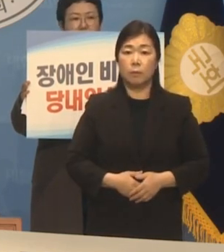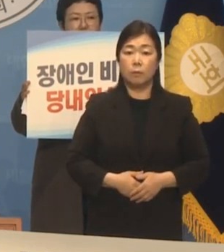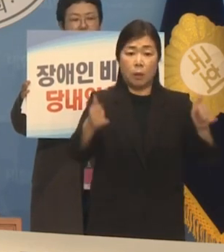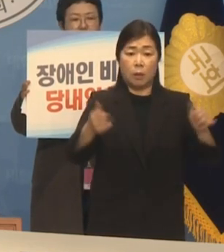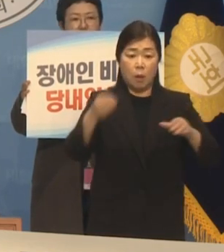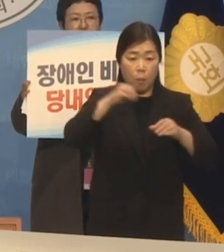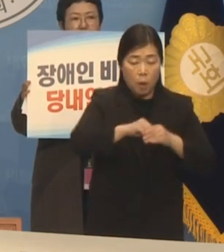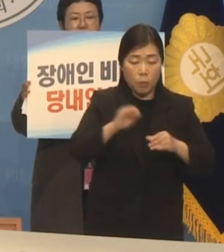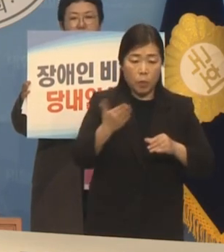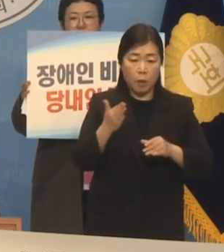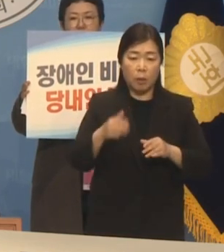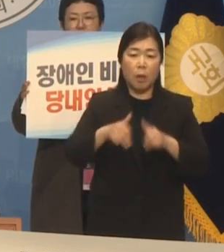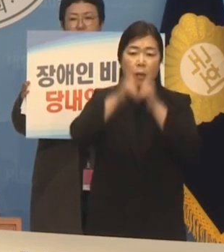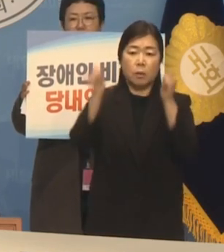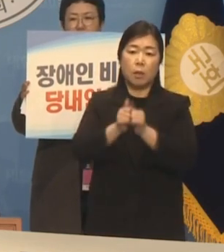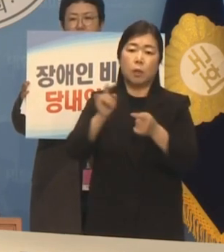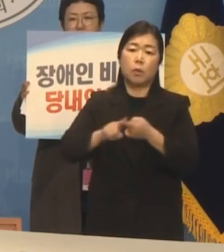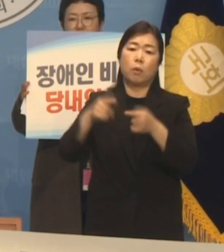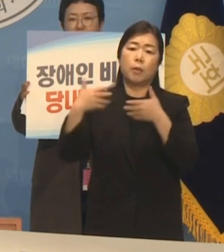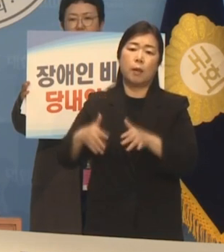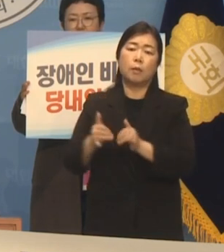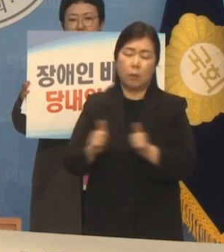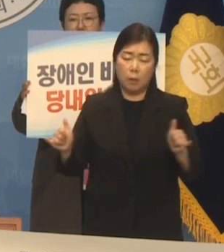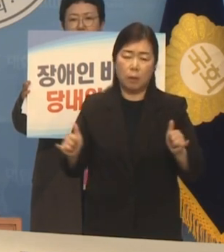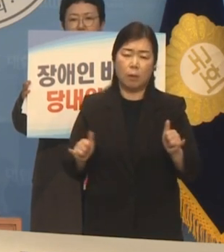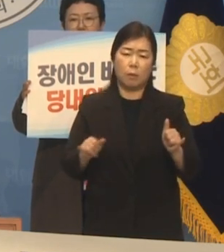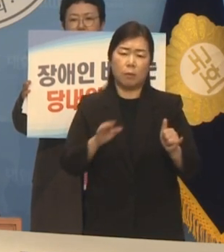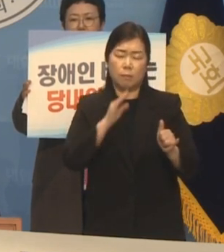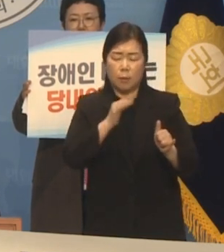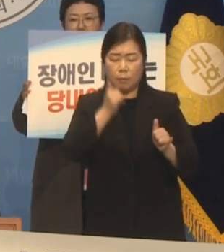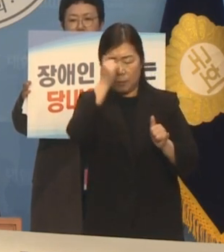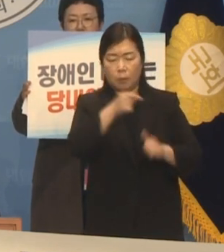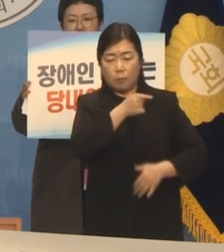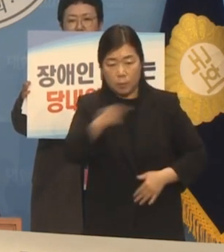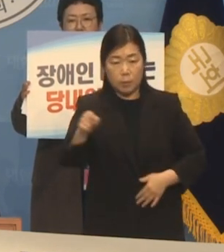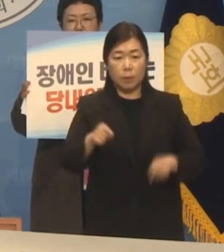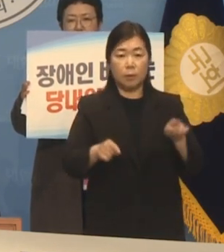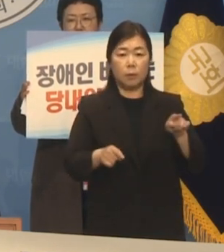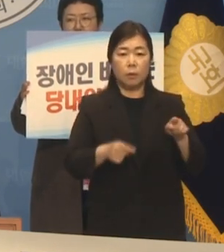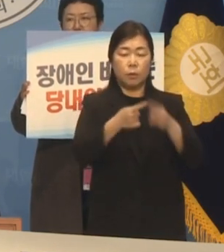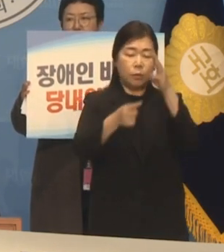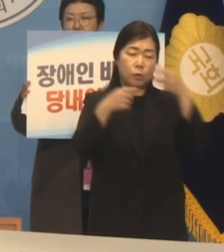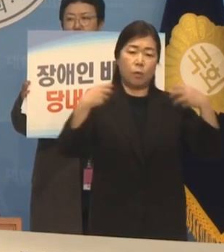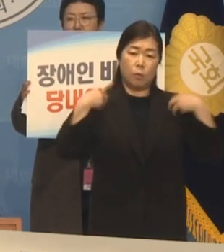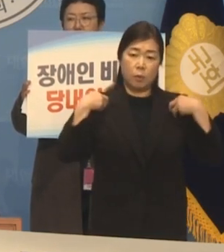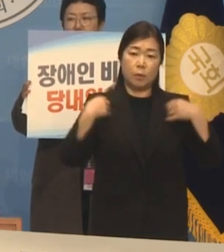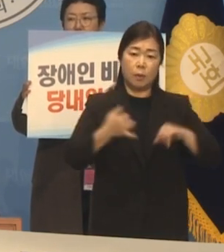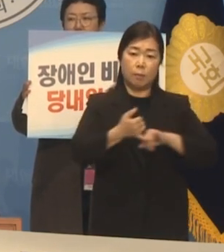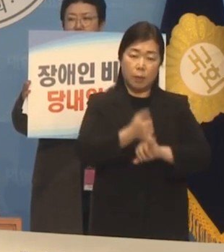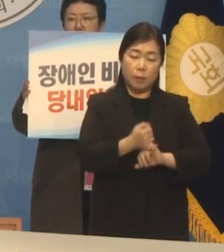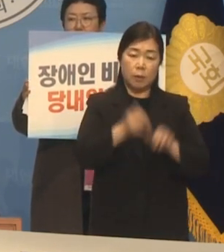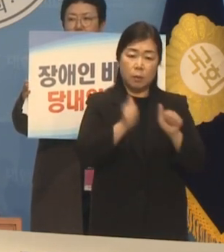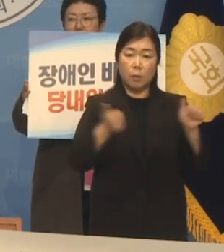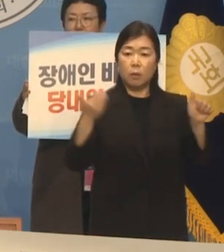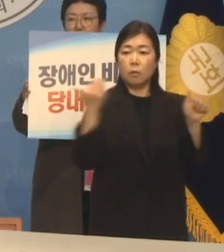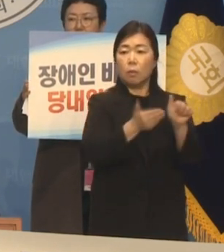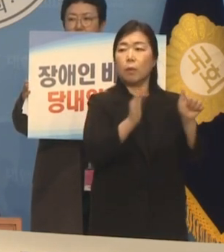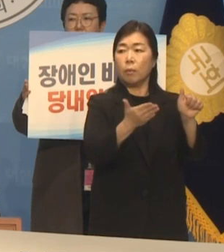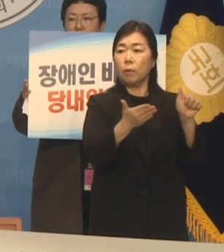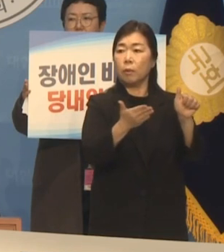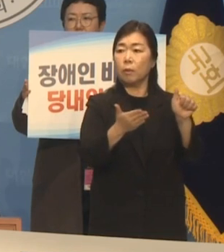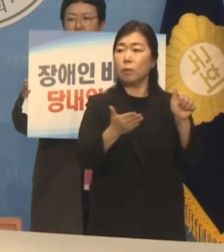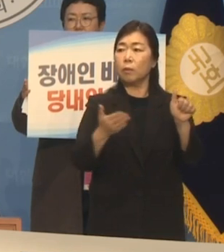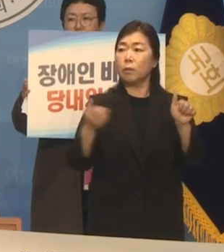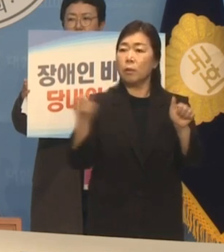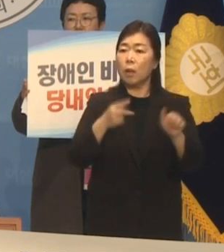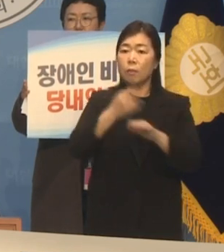포함한 자에게 무자비하고 무도한 정부는 반드시 심판받아야 하며